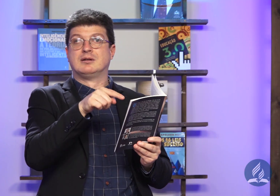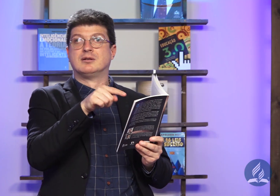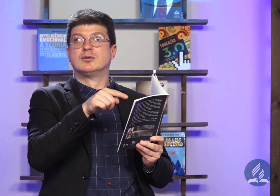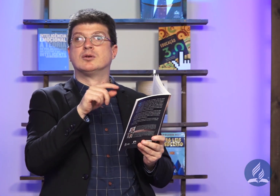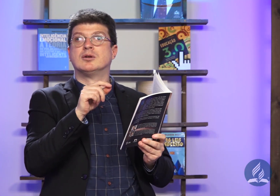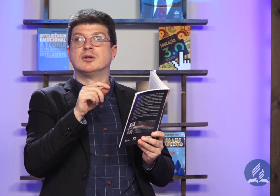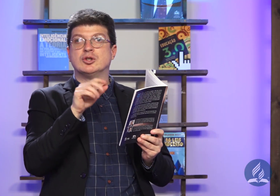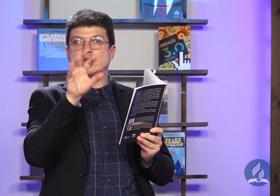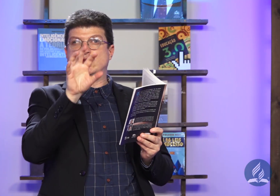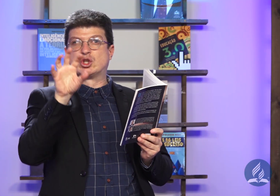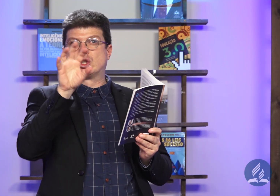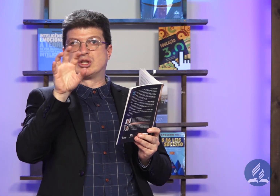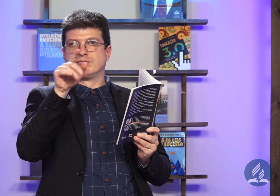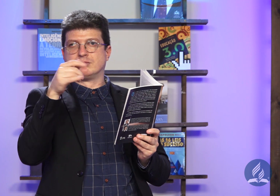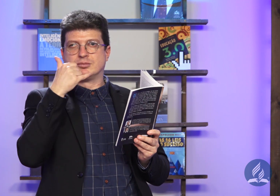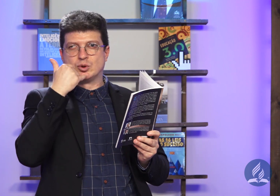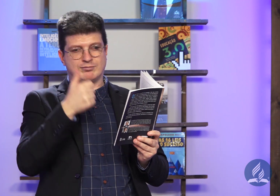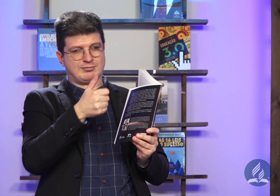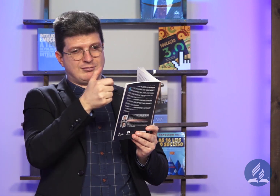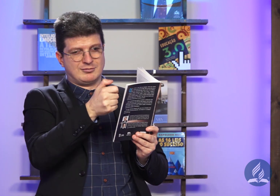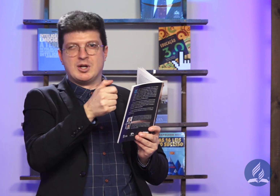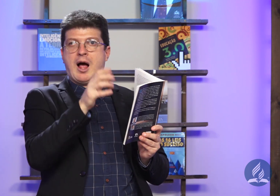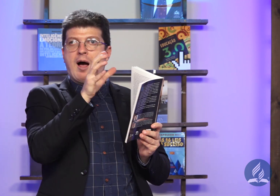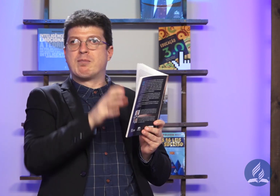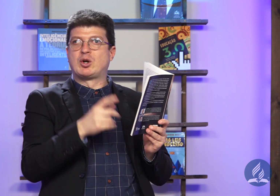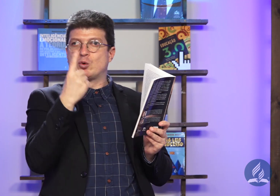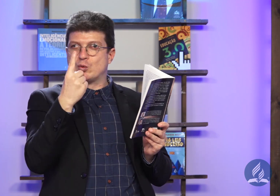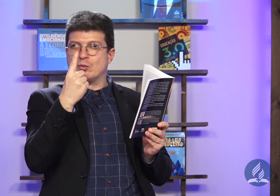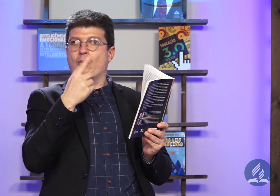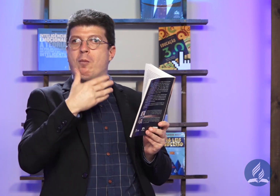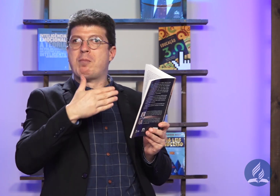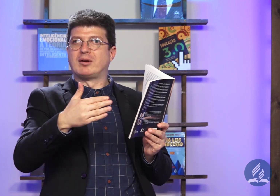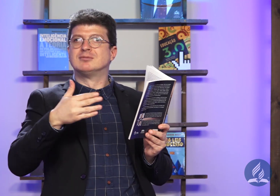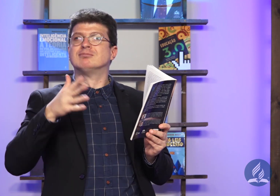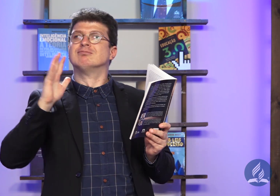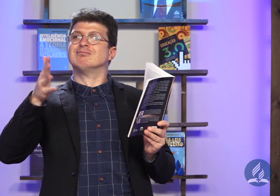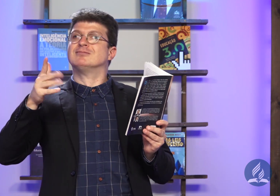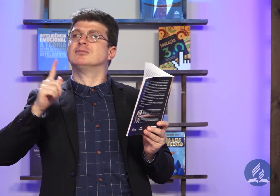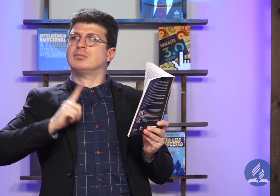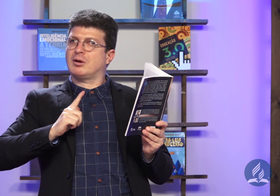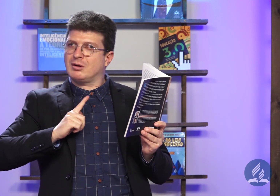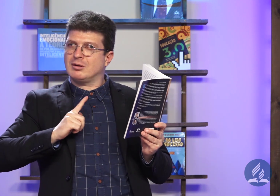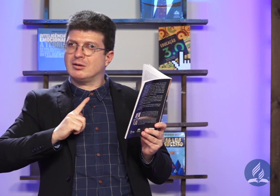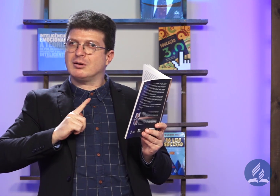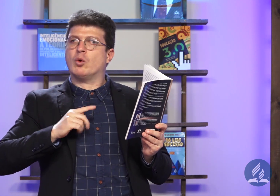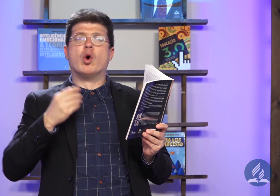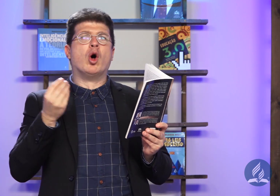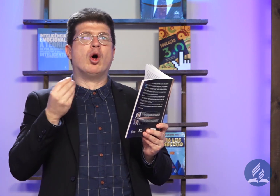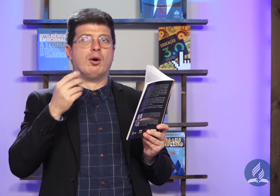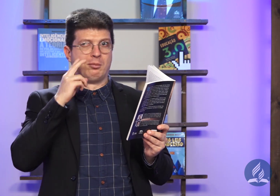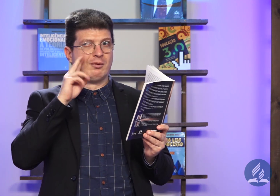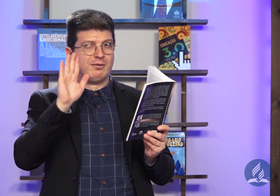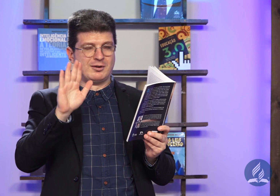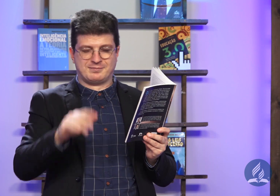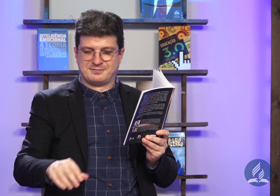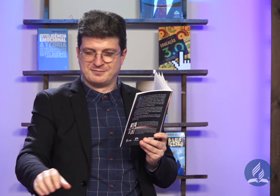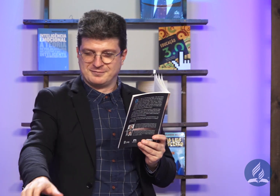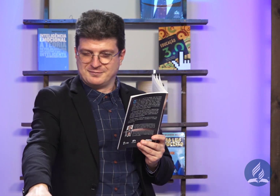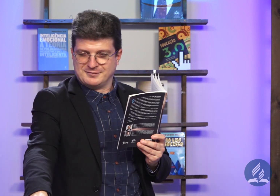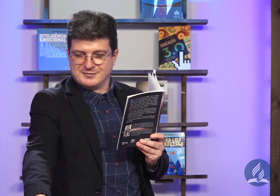Então esse é um QR Code. Você pode usar a sua câmera e ele vai abrir uma janela em Libras. Olha que legal, vou